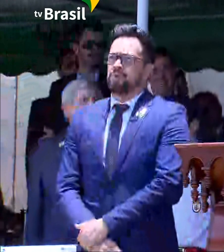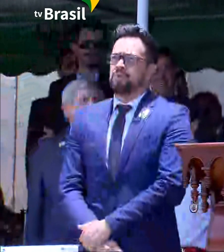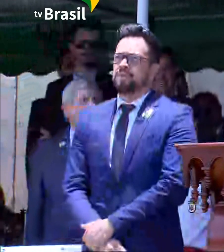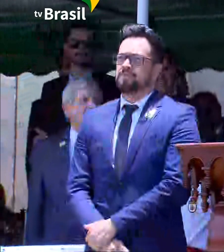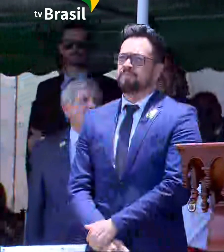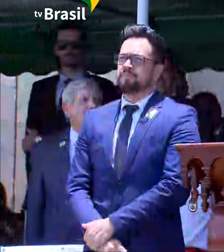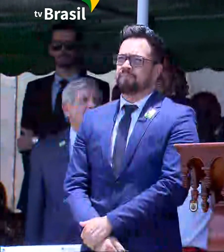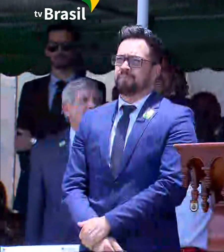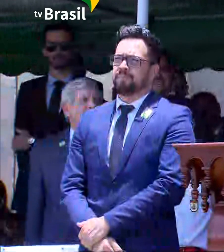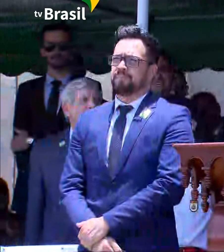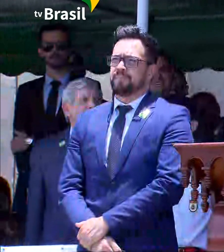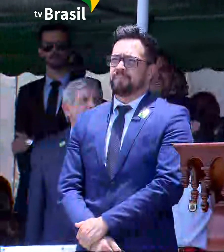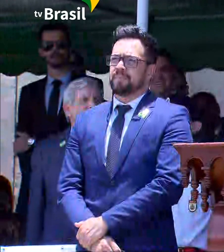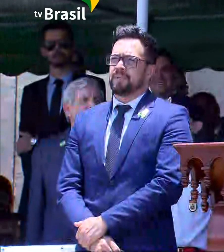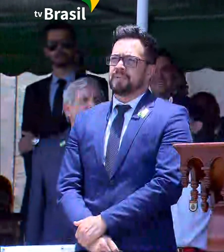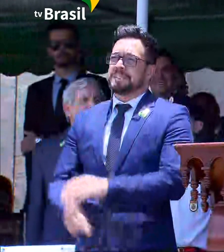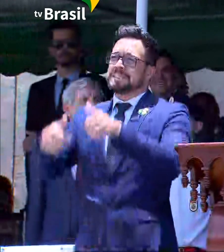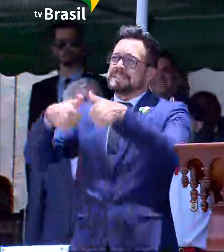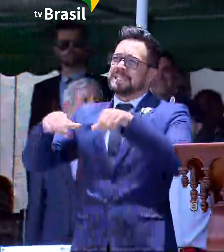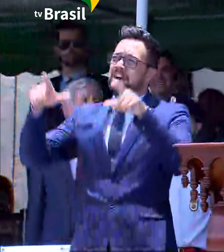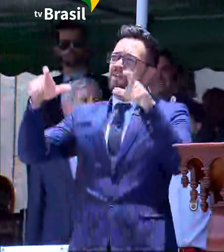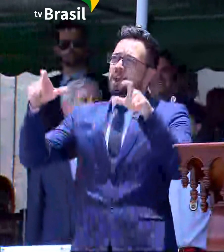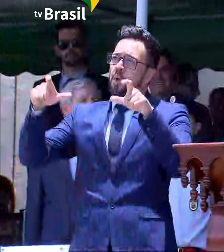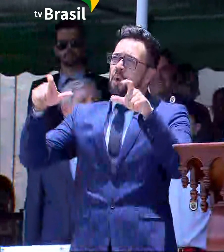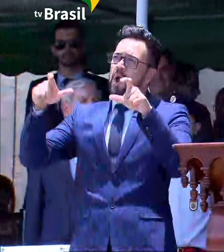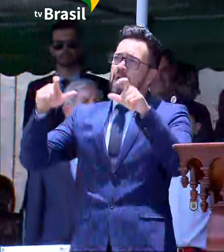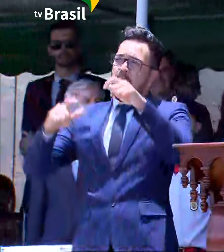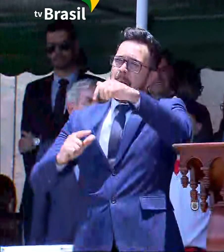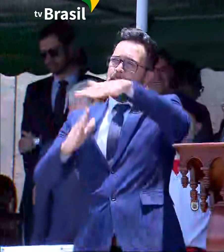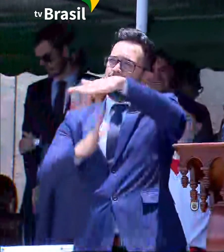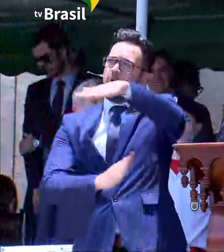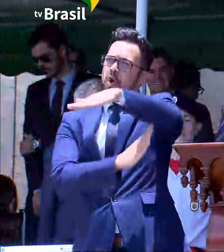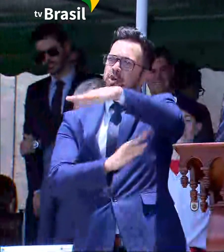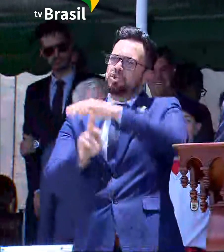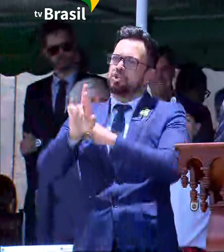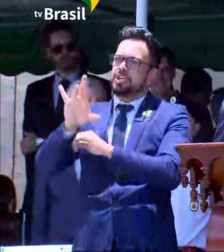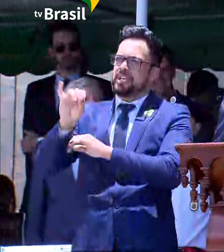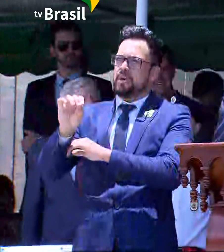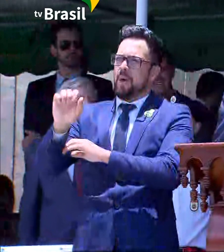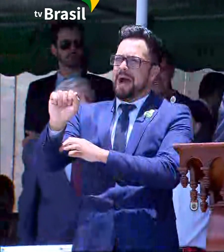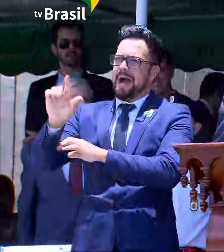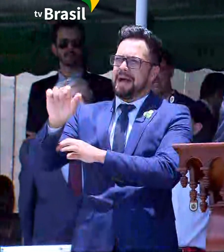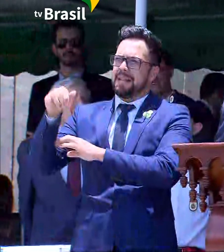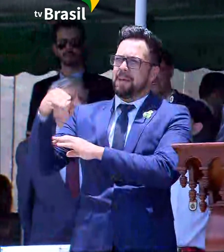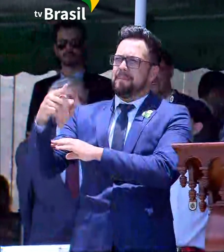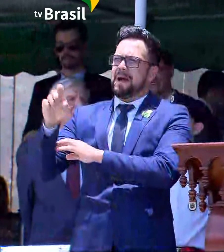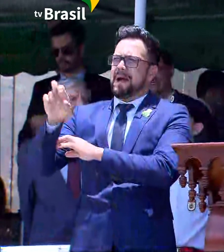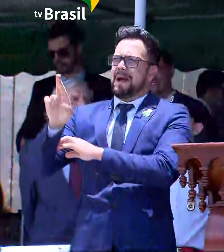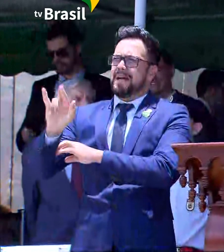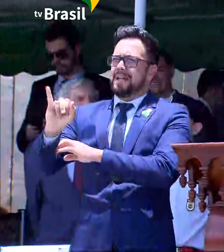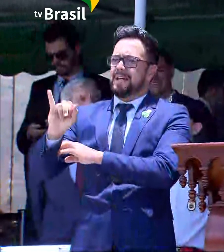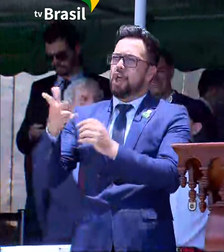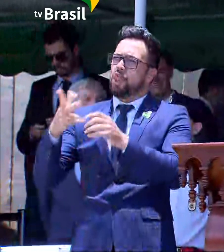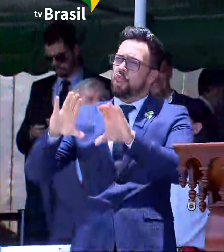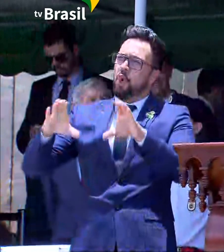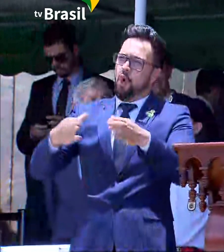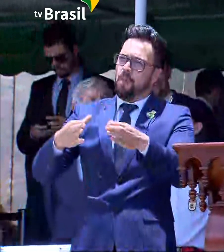na região da ponte do rio Alambari com a turma que se formava naquele